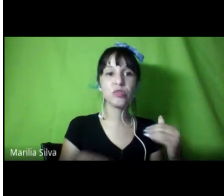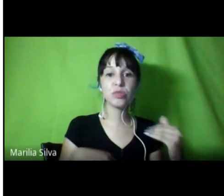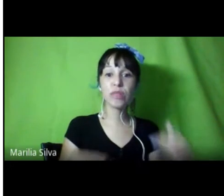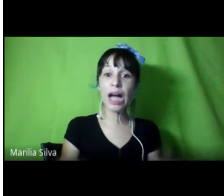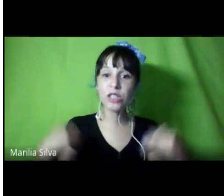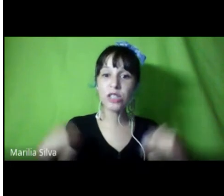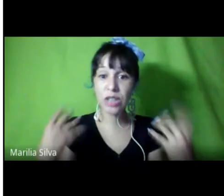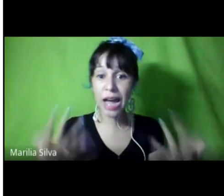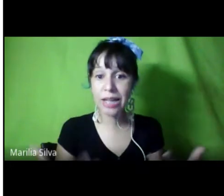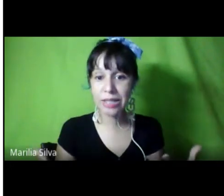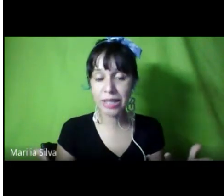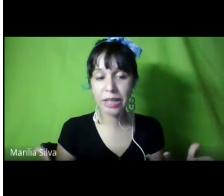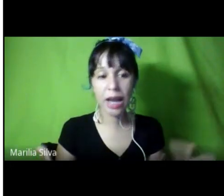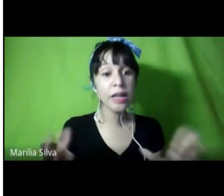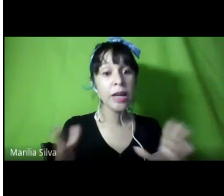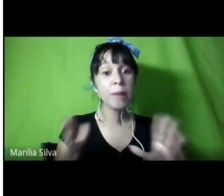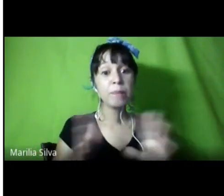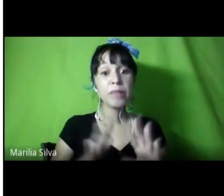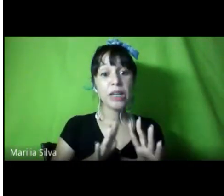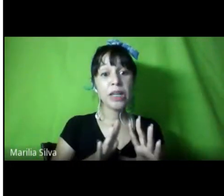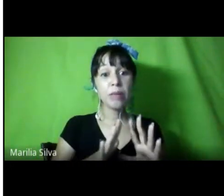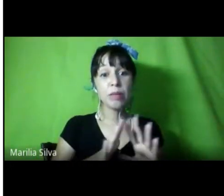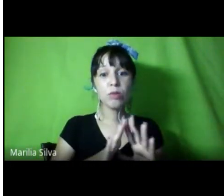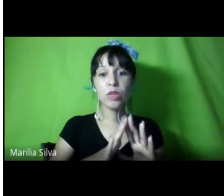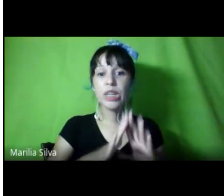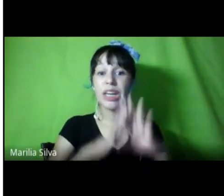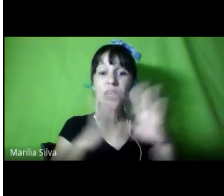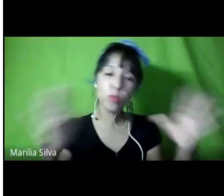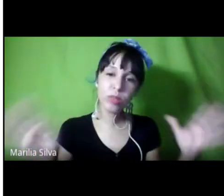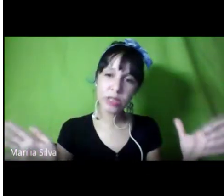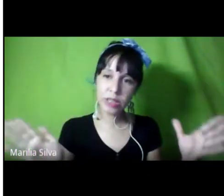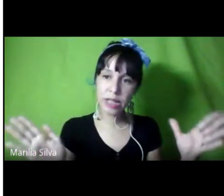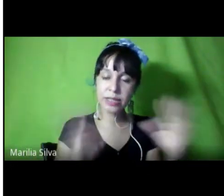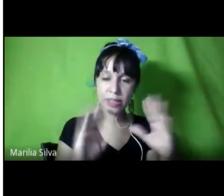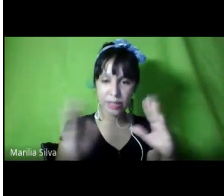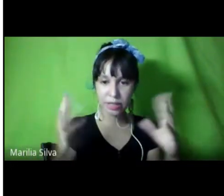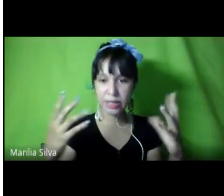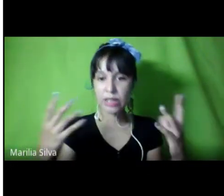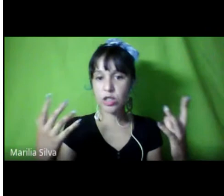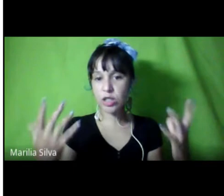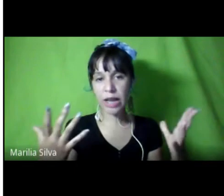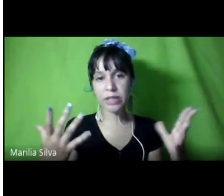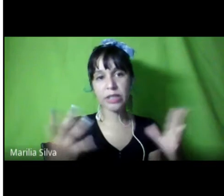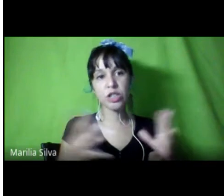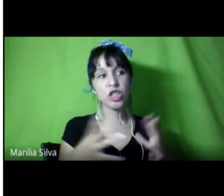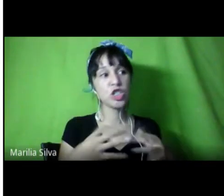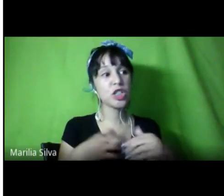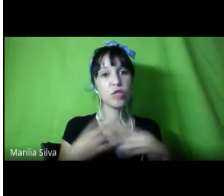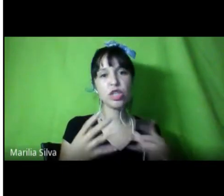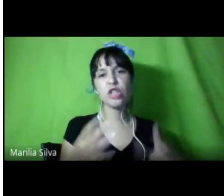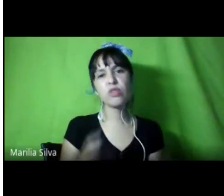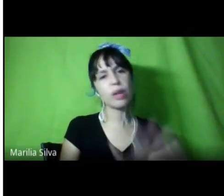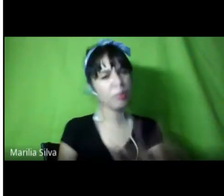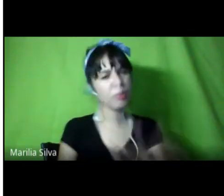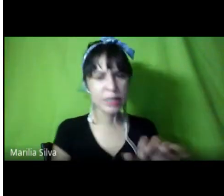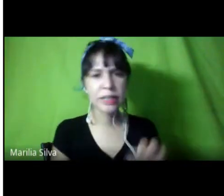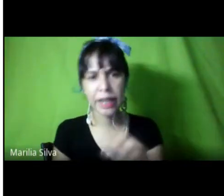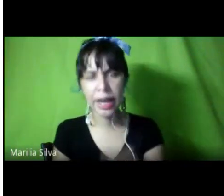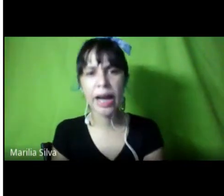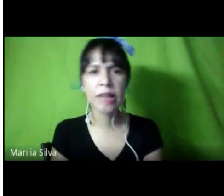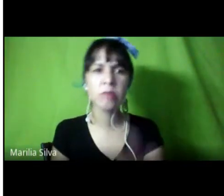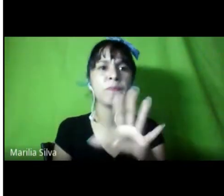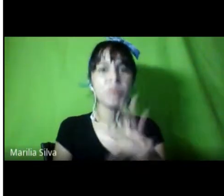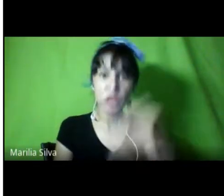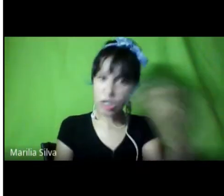essa dificuldade de aceitar. E lembrando que nenhuma dessas identidades a gente tem o direito de falar, mas ele